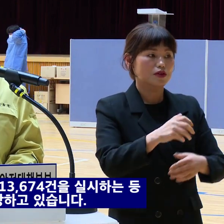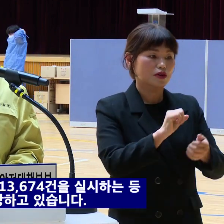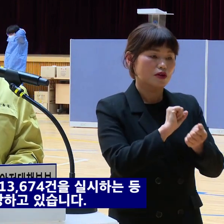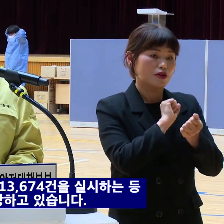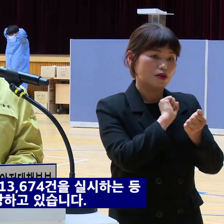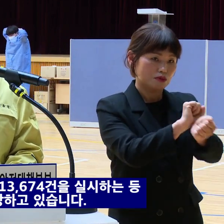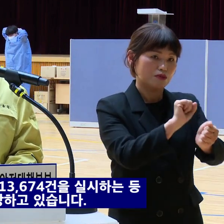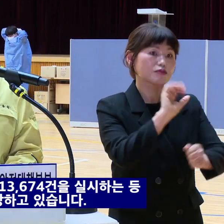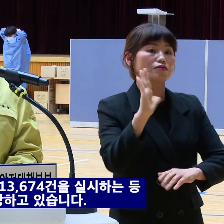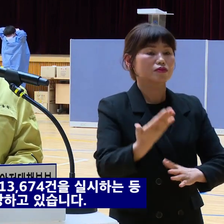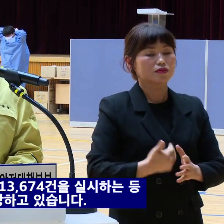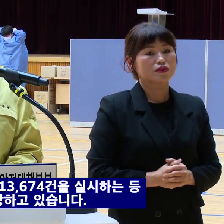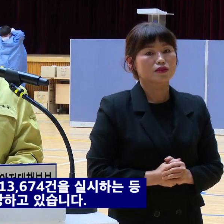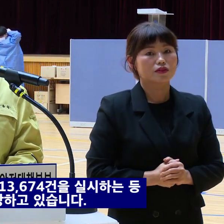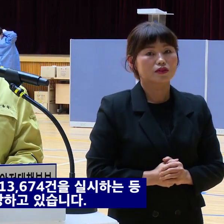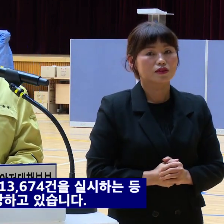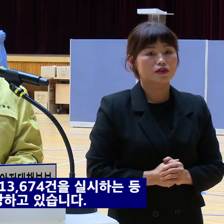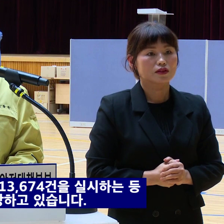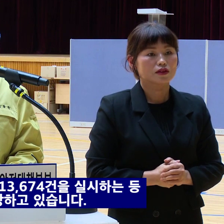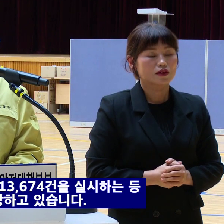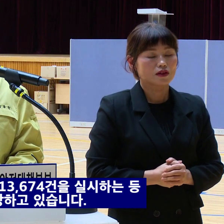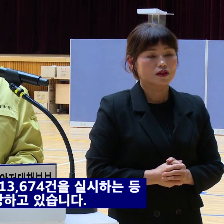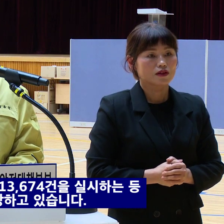이에 따른 코로나19 진단검사